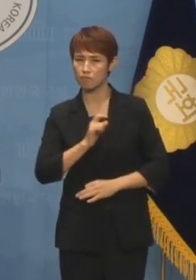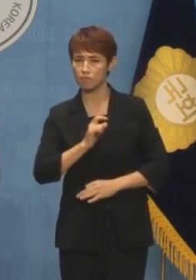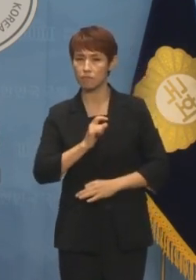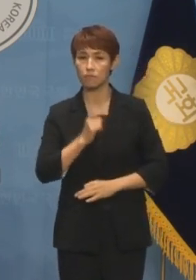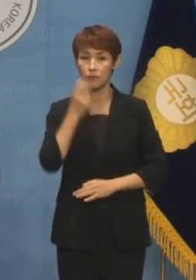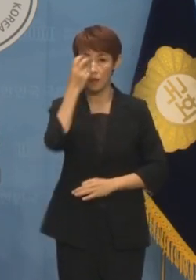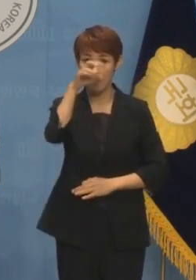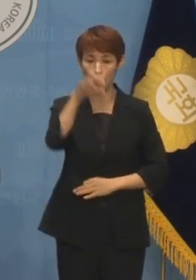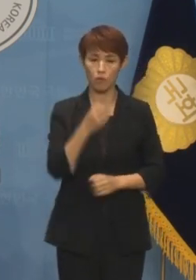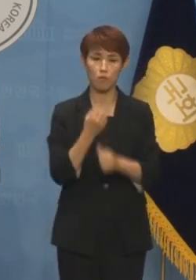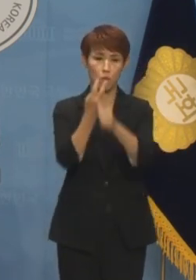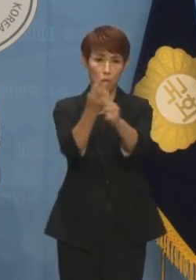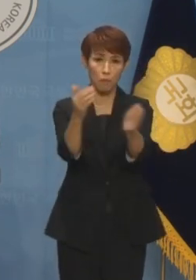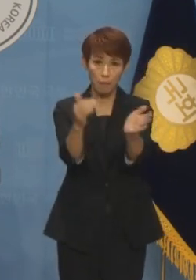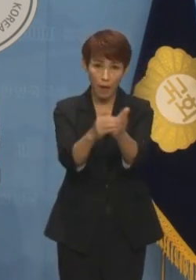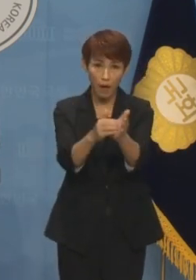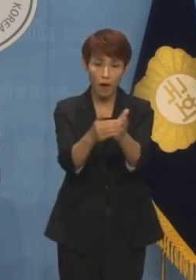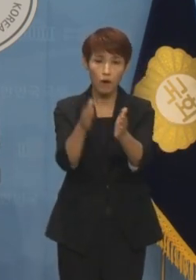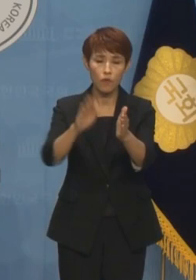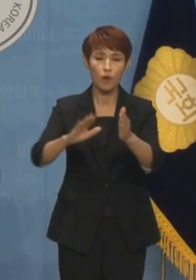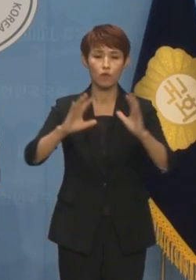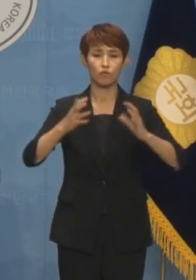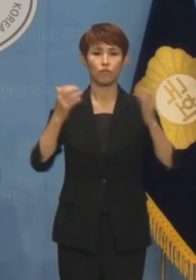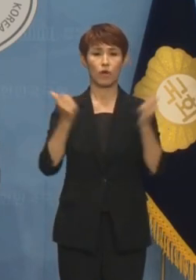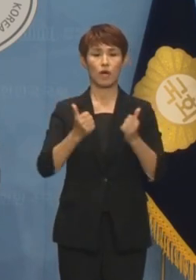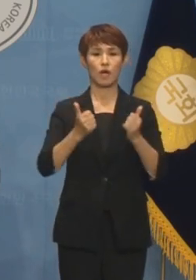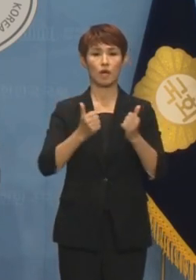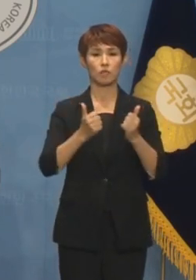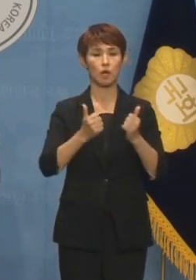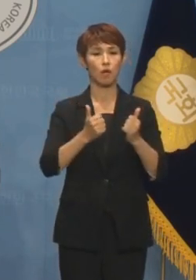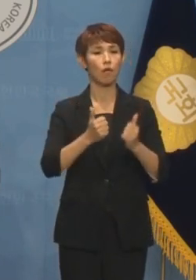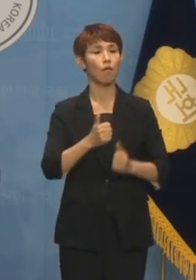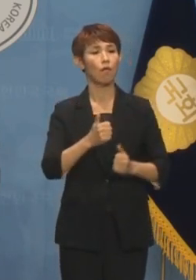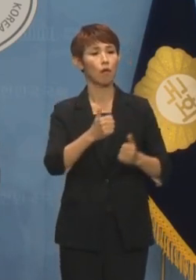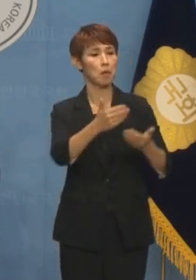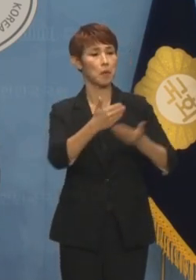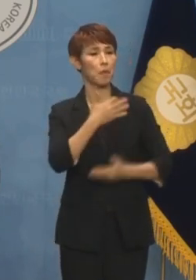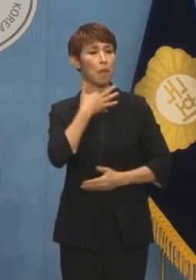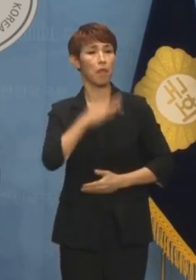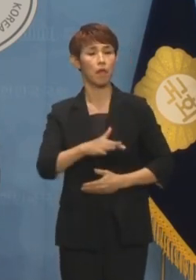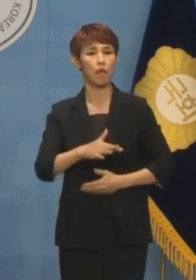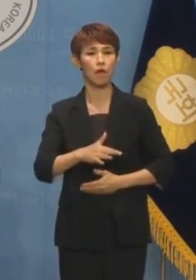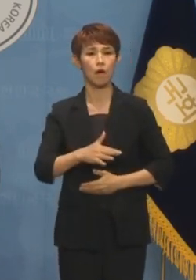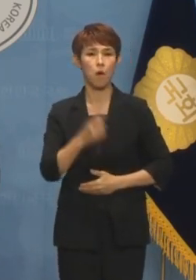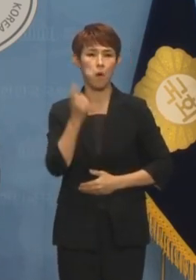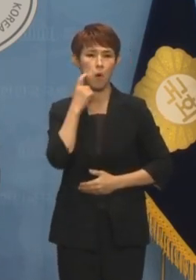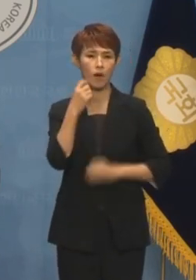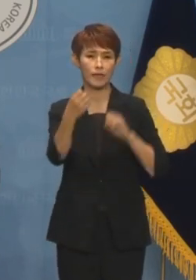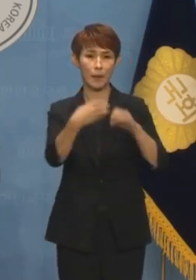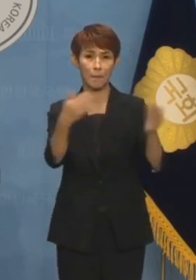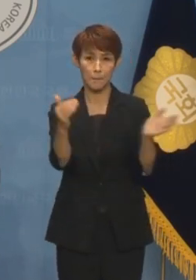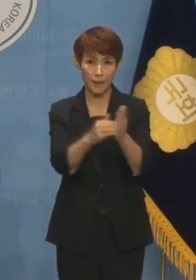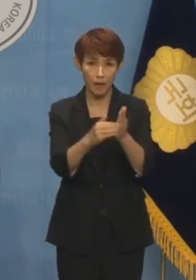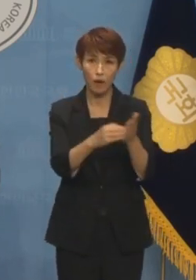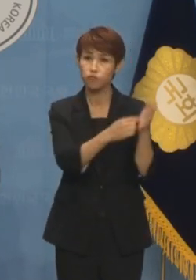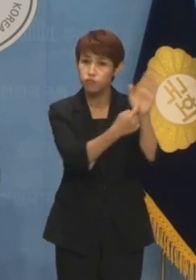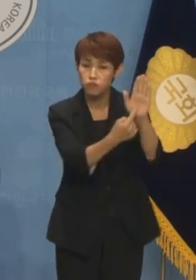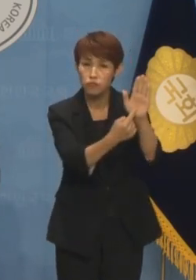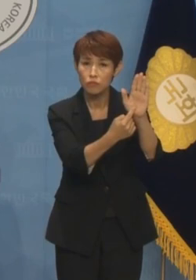감사원에 제보하고도 국회에서는 제보한 적 없다는 취지로 허위 답변을 했다고 주장하고